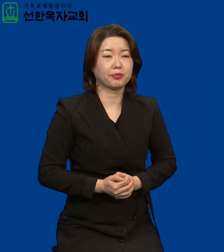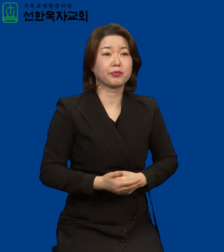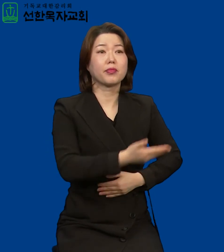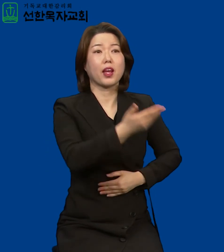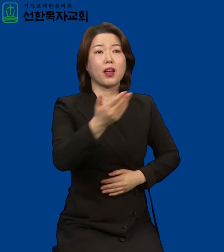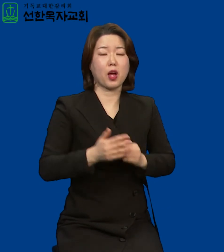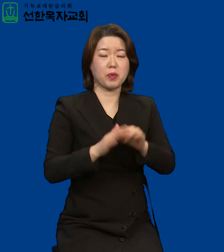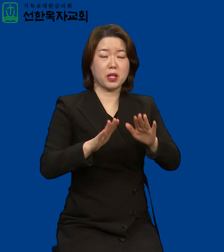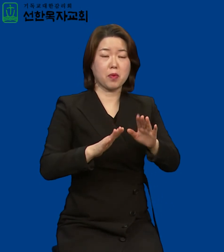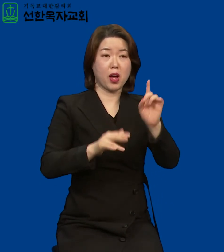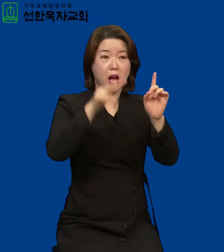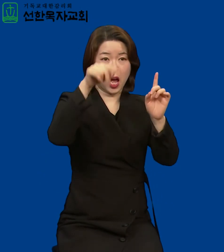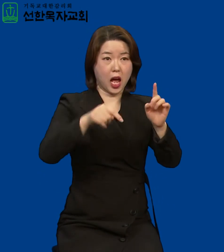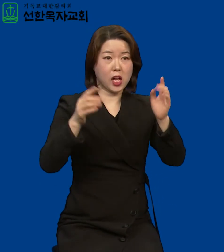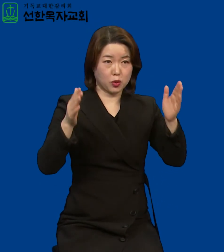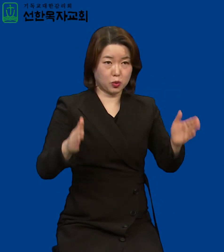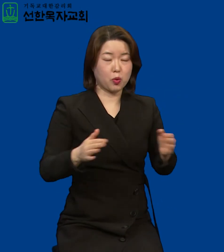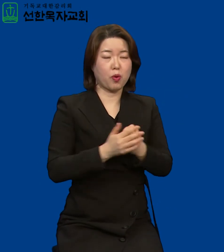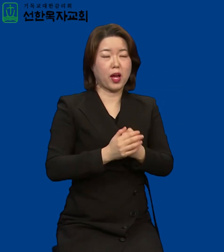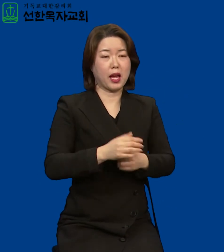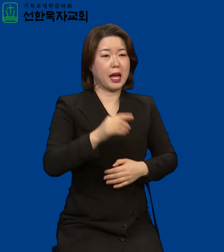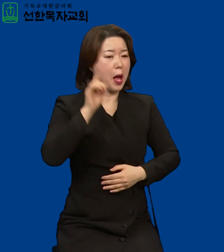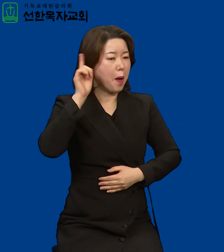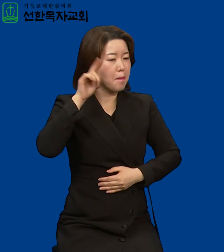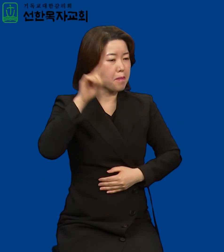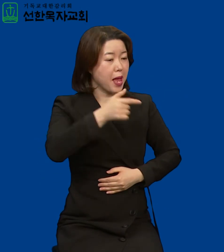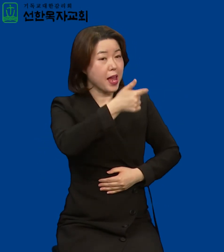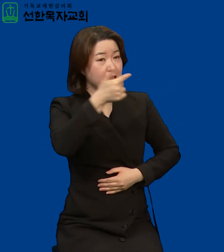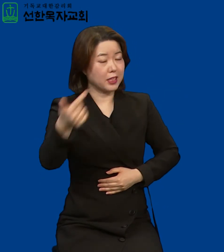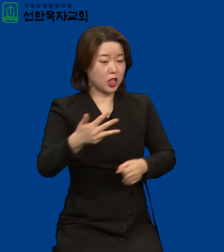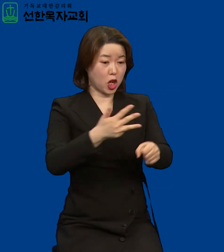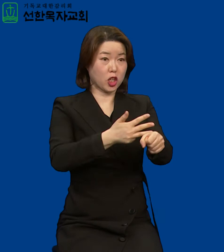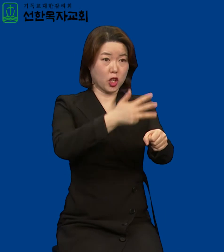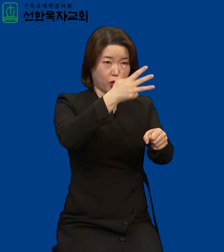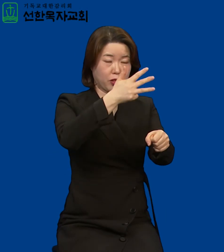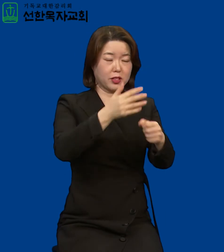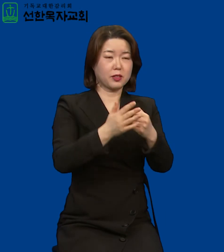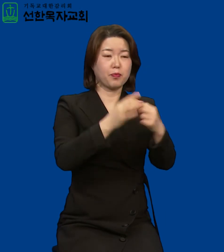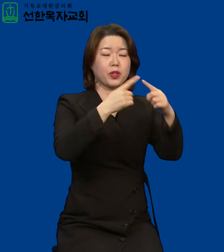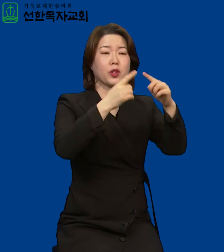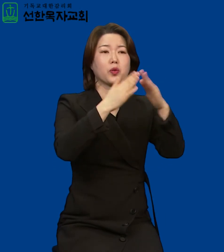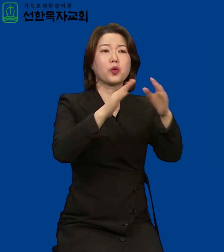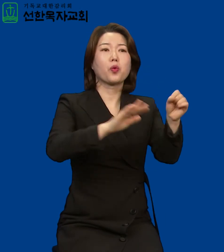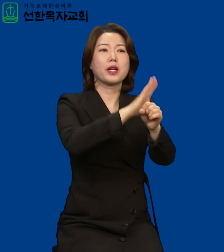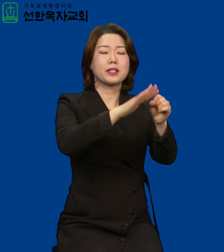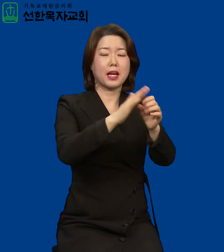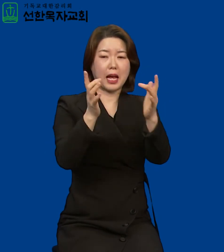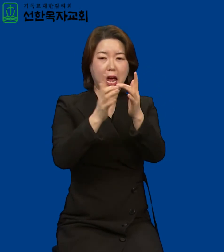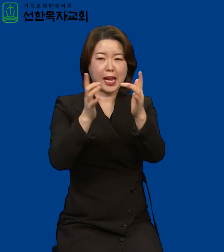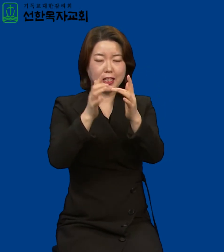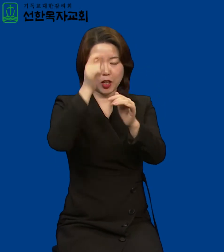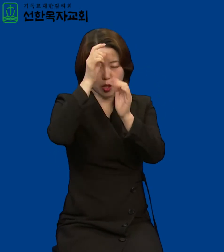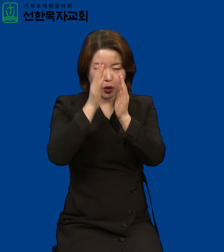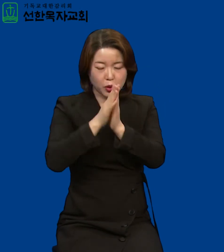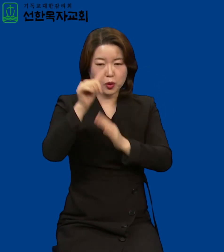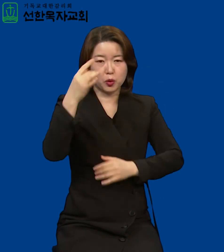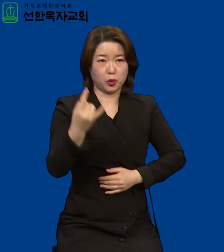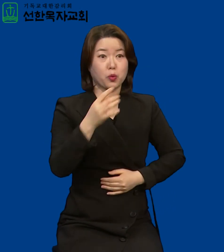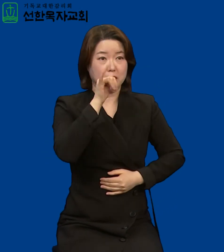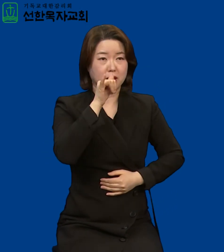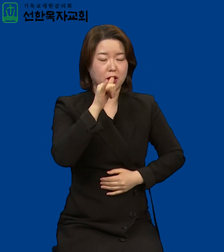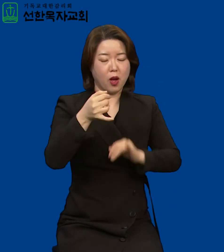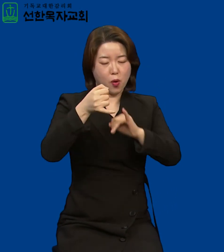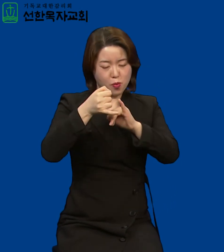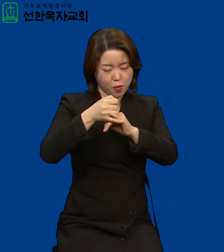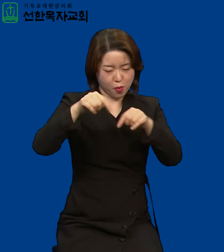여러분, 이번 한 주간 매일 저녁 8시에 교회사랑 온라인 기도에 꼭 참여해